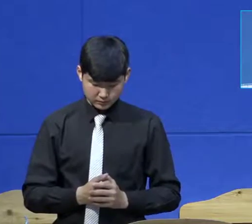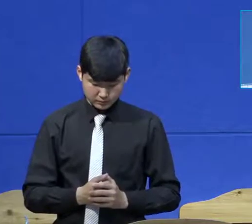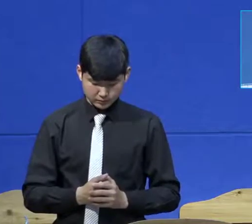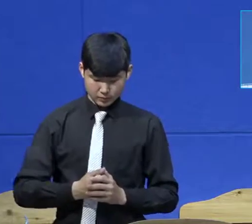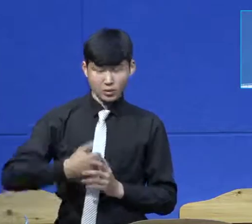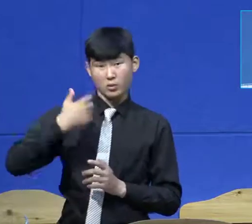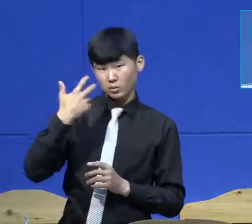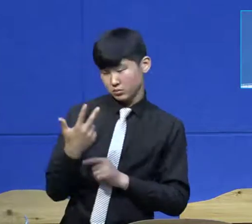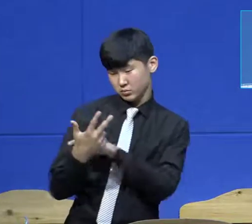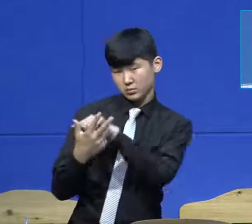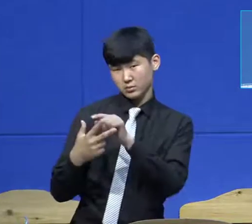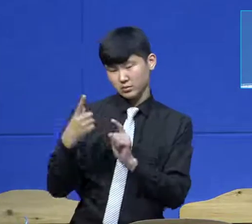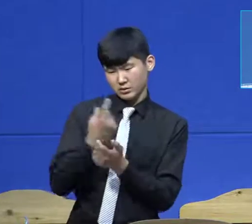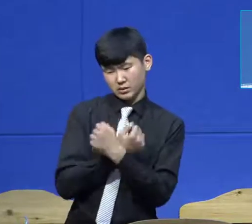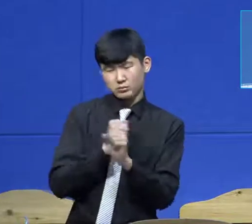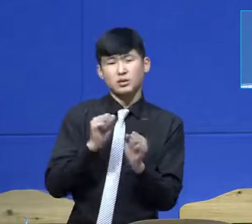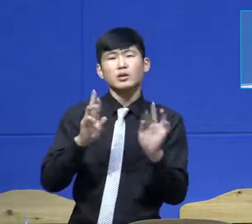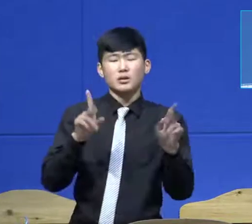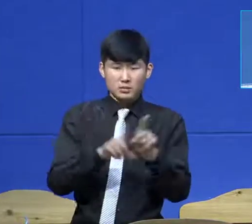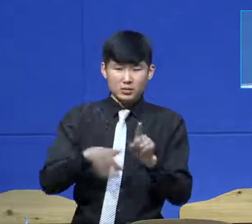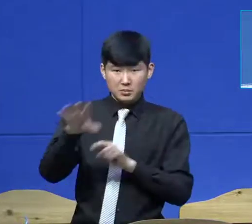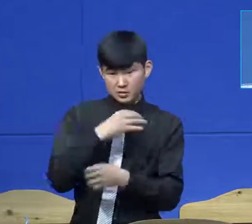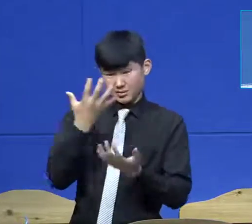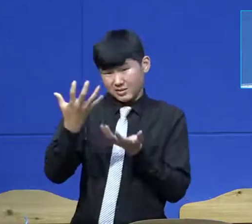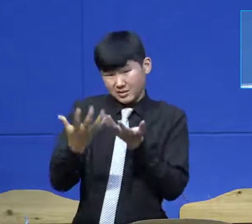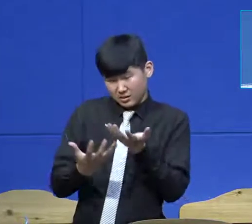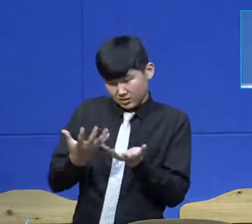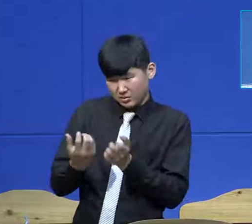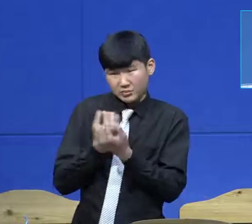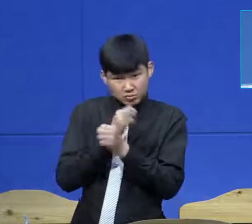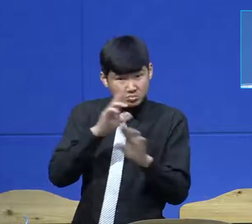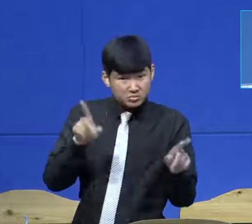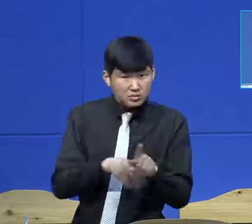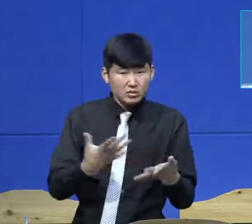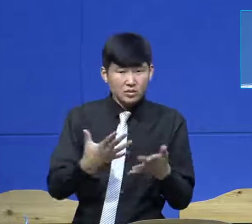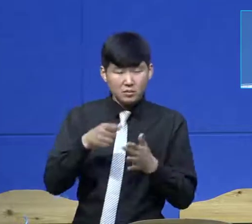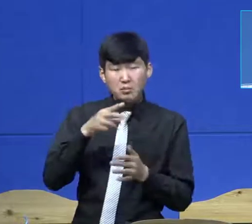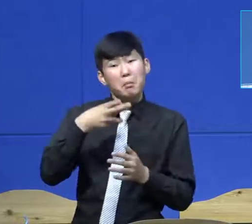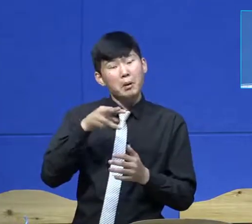цовдлогдоод аврагдсан дээрэмчинтэй адилхан. Бид нар ч гэсэн тамийн босгон дээрээс аврагдсан биз дээ. Магадгүй энэ дээрэмчин